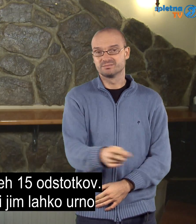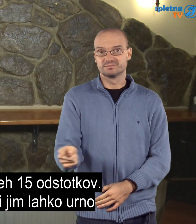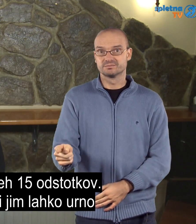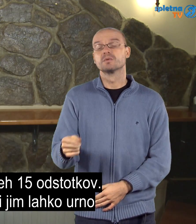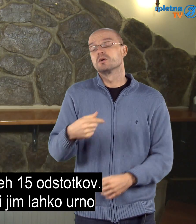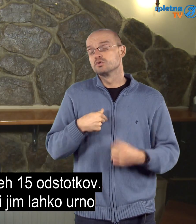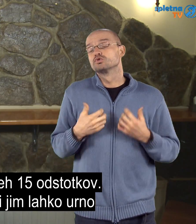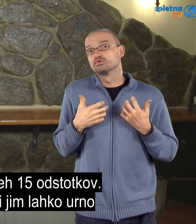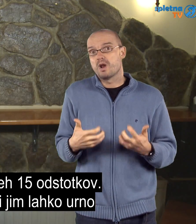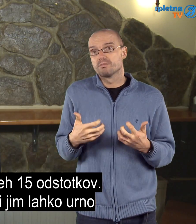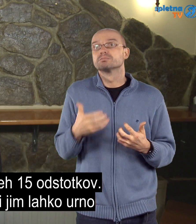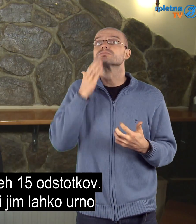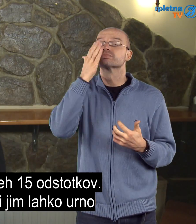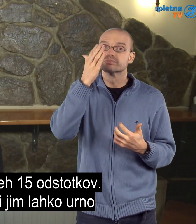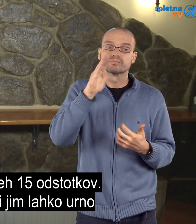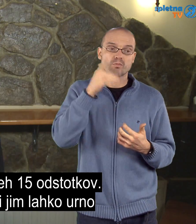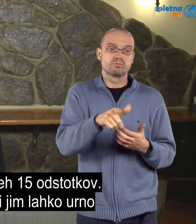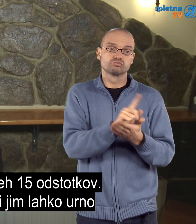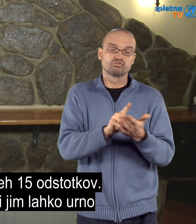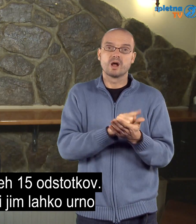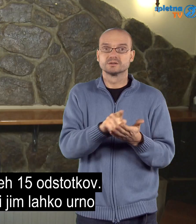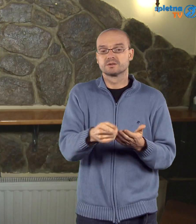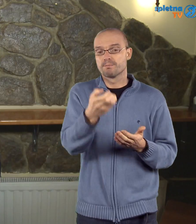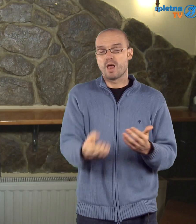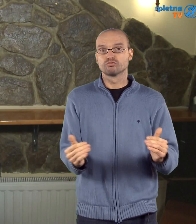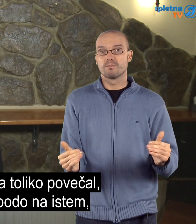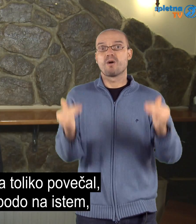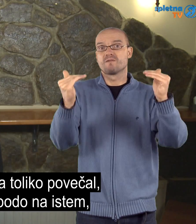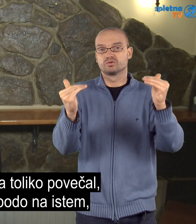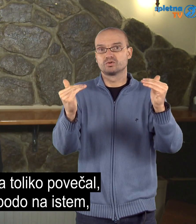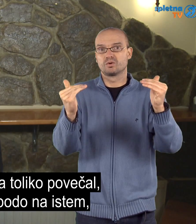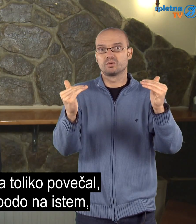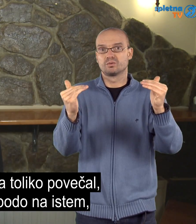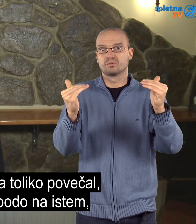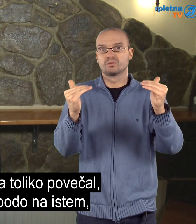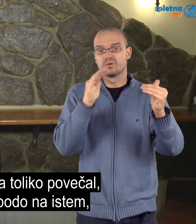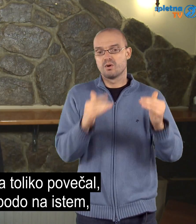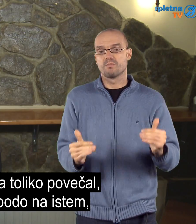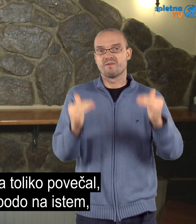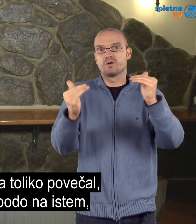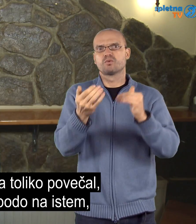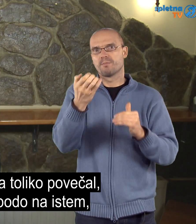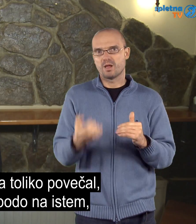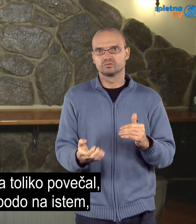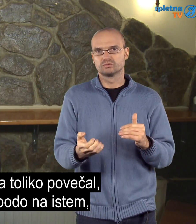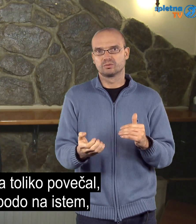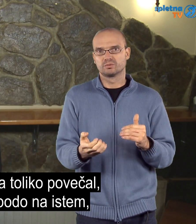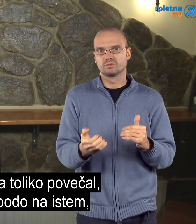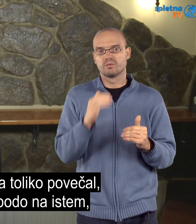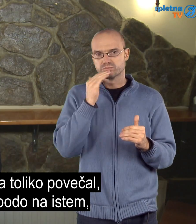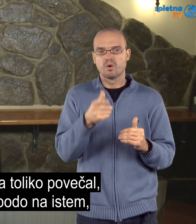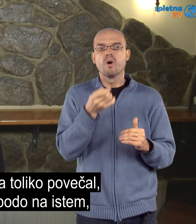pa želim, da jim bom lahko toliko povečal s časoma, da bom lahko toliko povečal jim plače, da bo